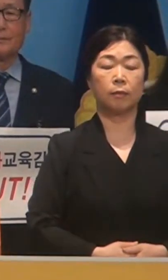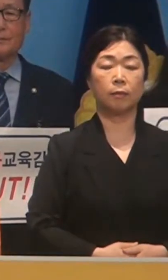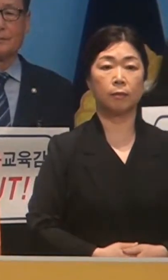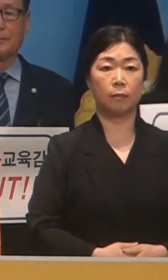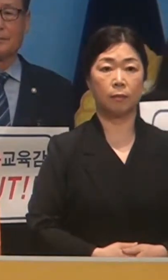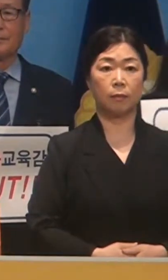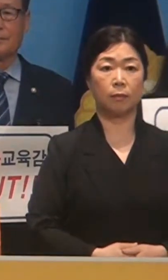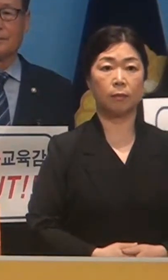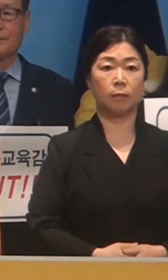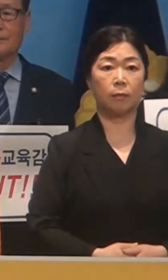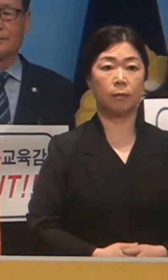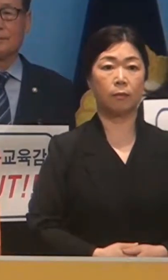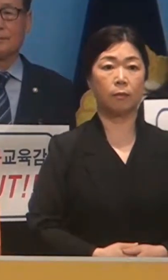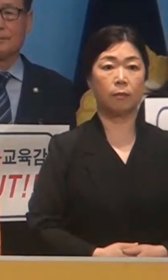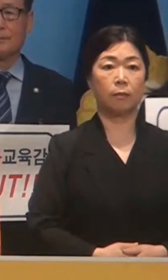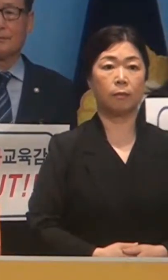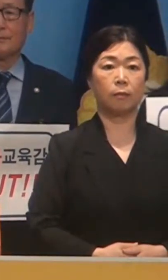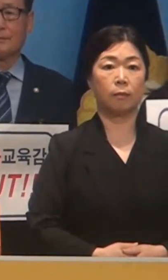계시고요.